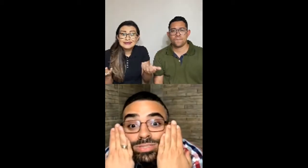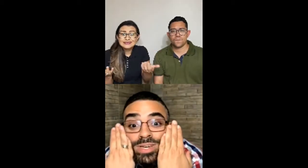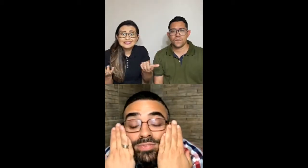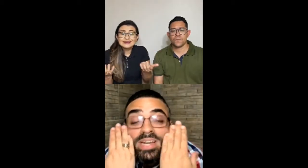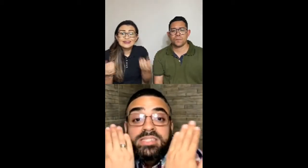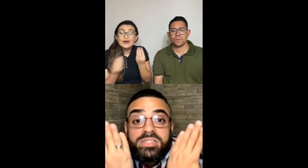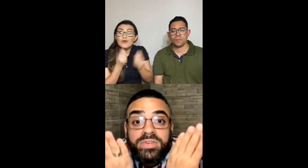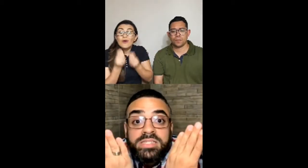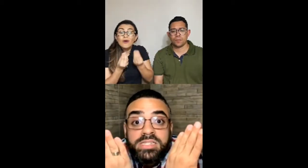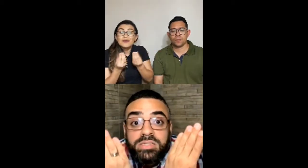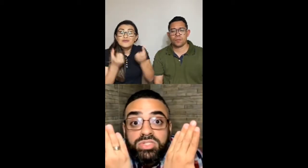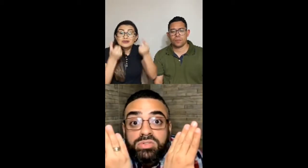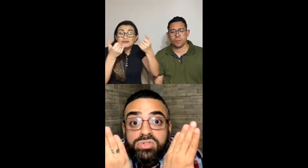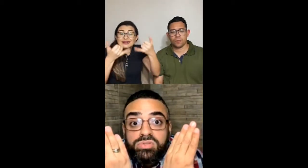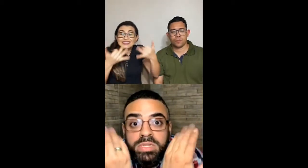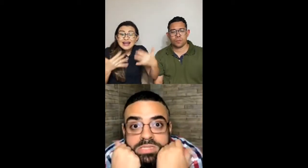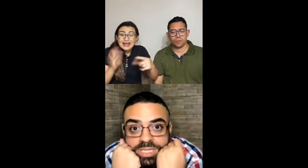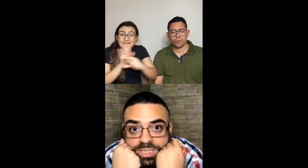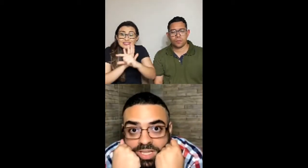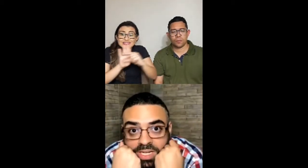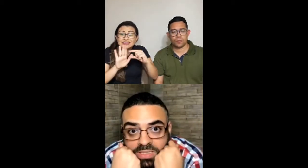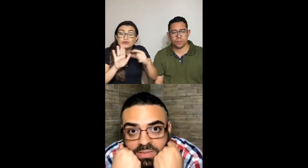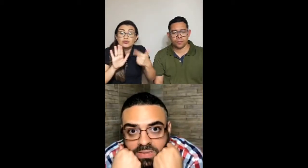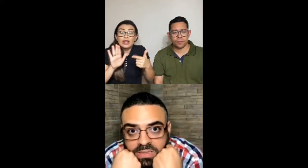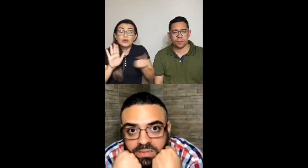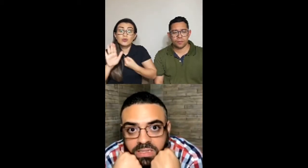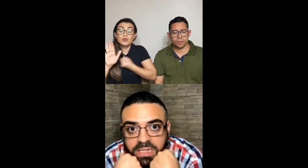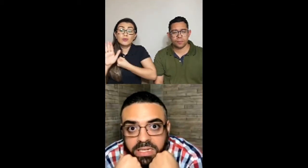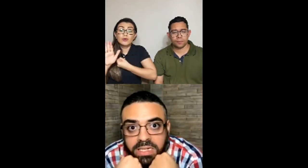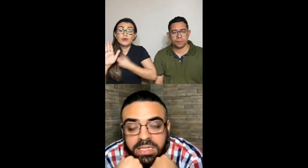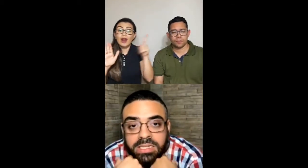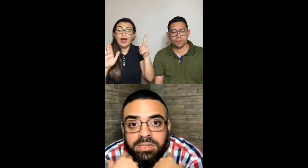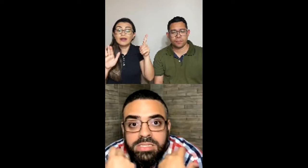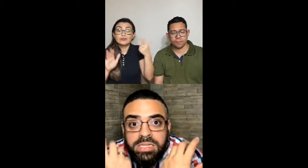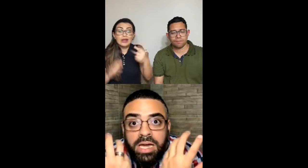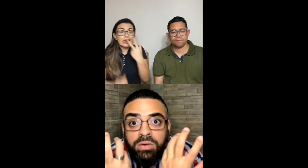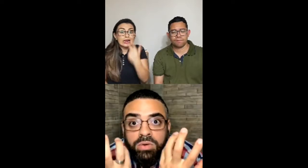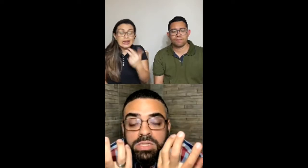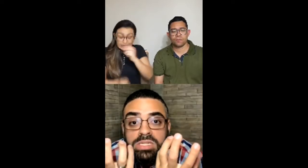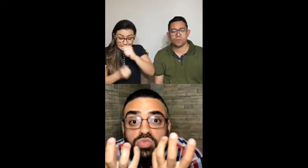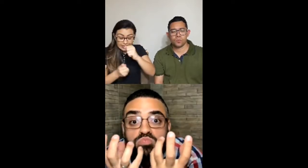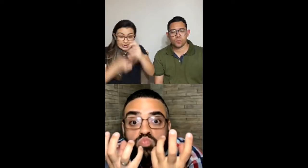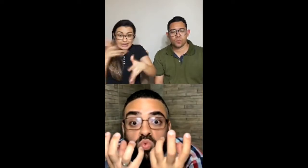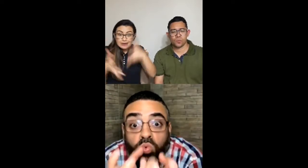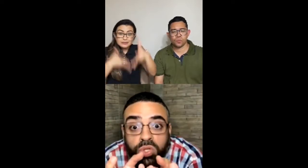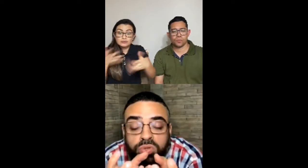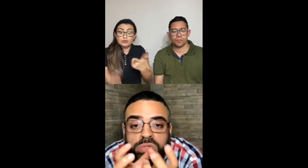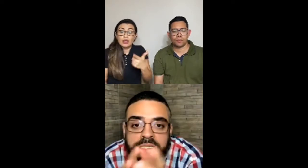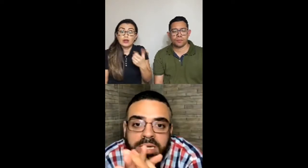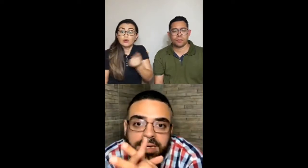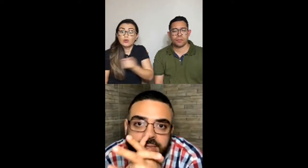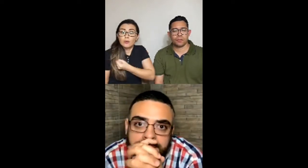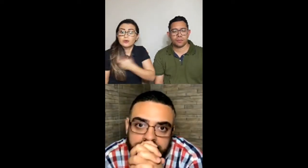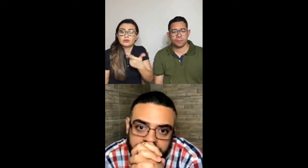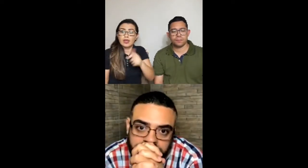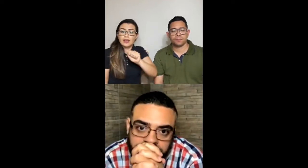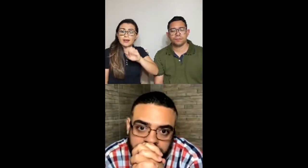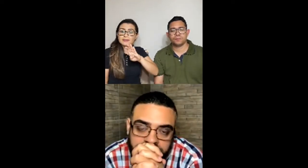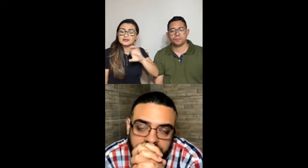tinha. Falei, gente, não tinha coisa básica. Como é que eu vou falar, gente? Referência de versículo, não tinha os números ainda da